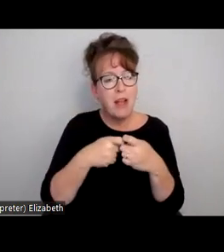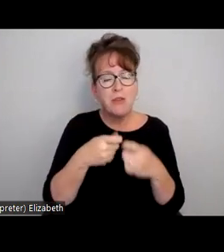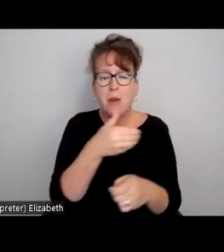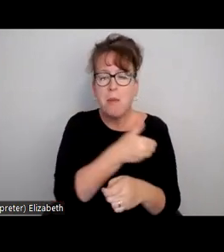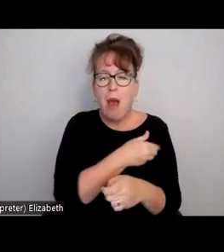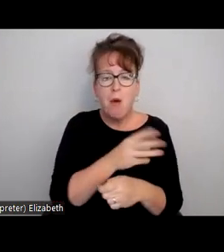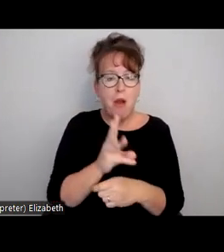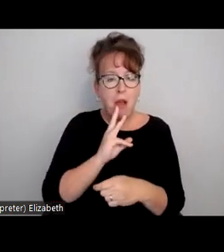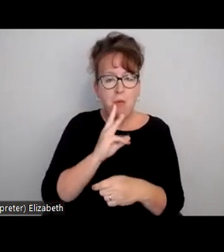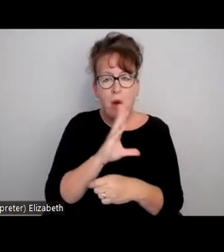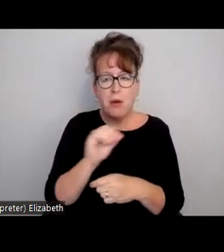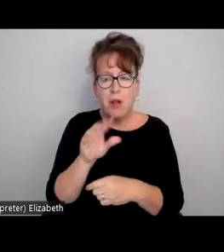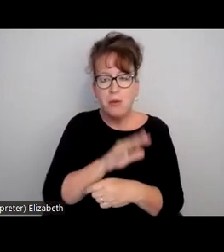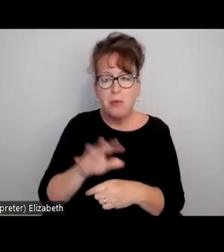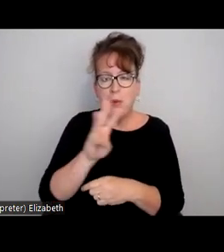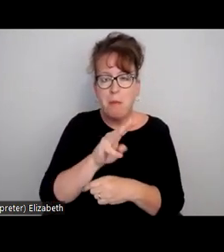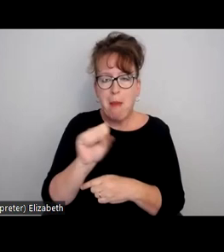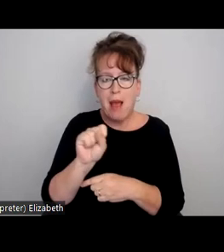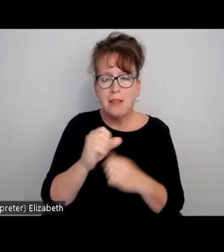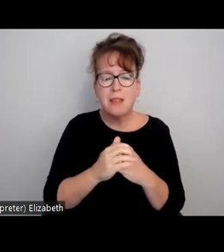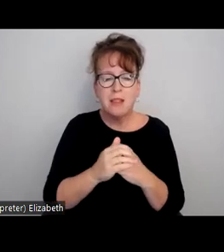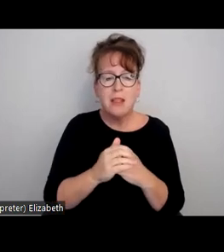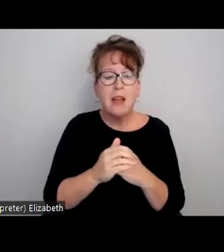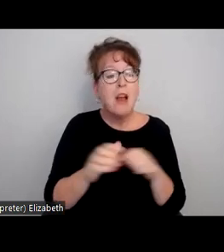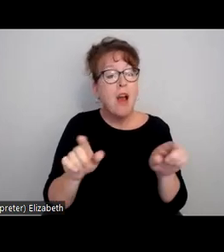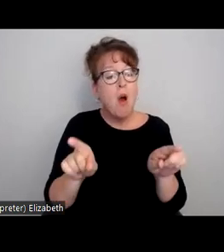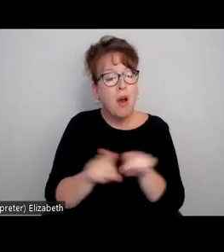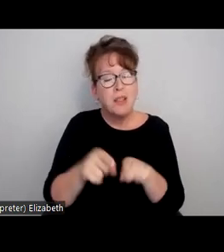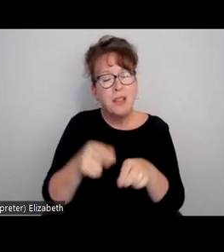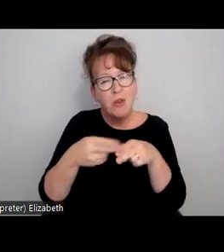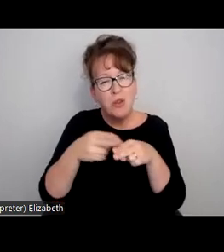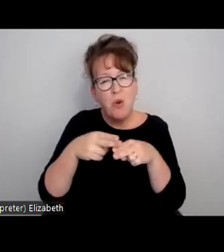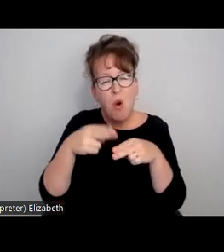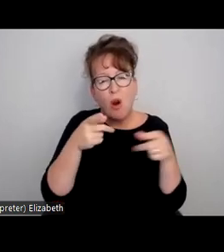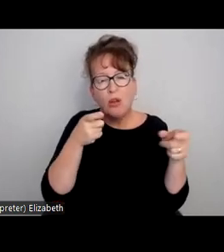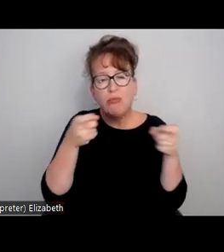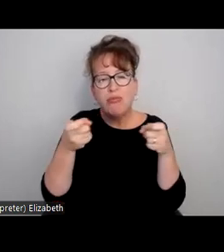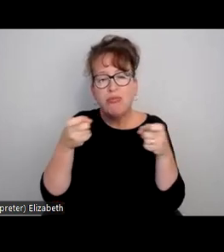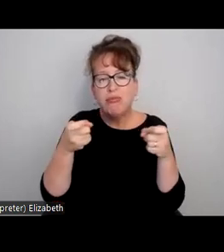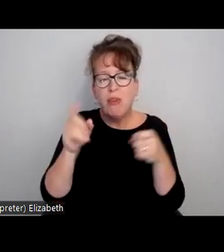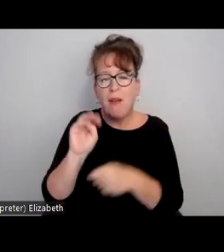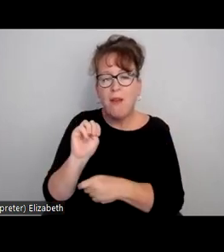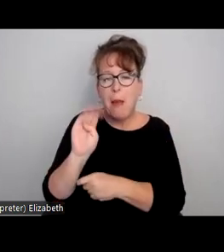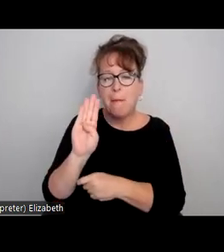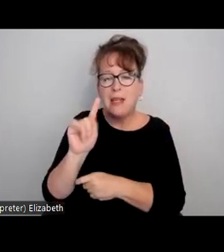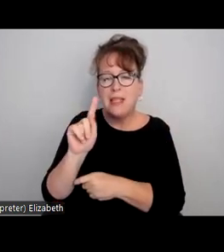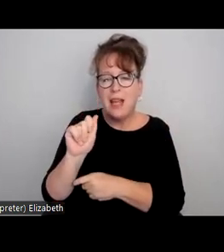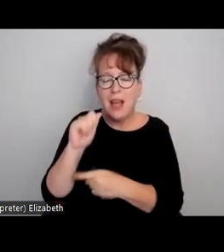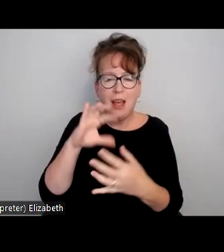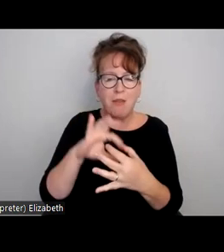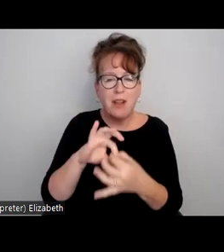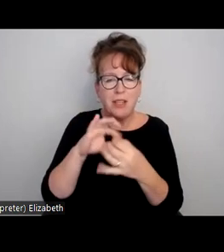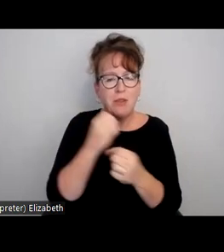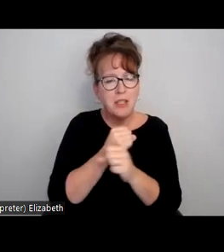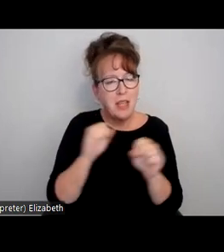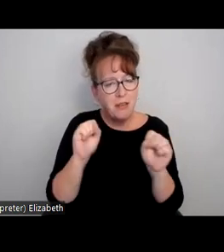seguramente han escuchad de nosotros eh nosotros sobrev demos eh las